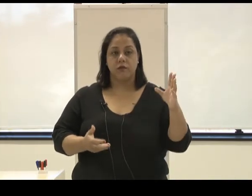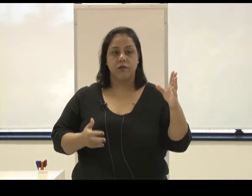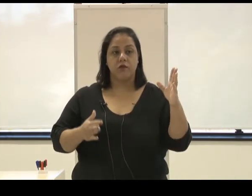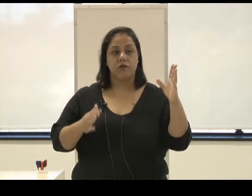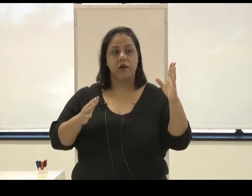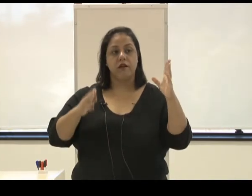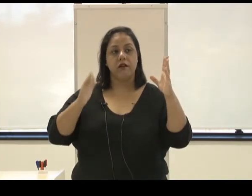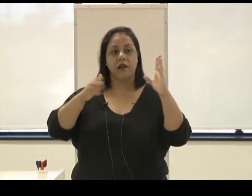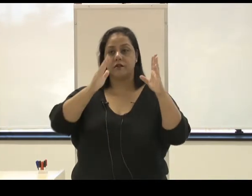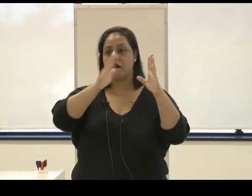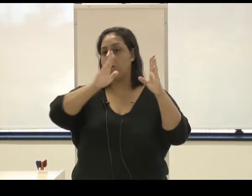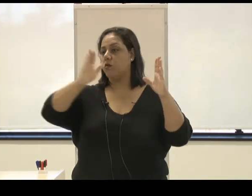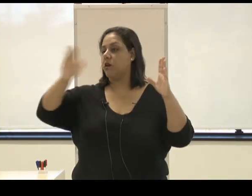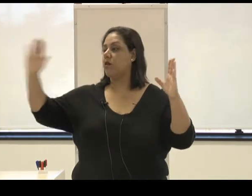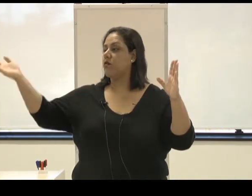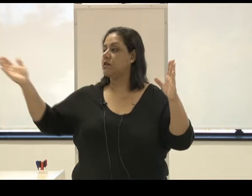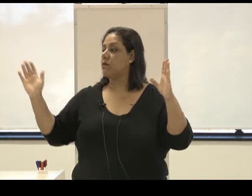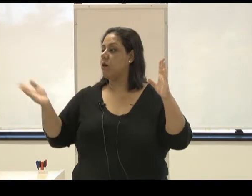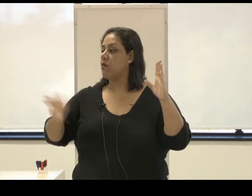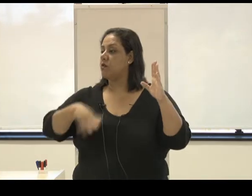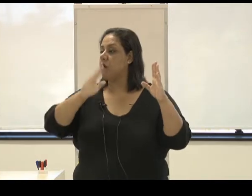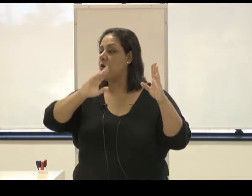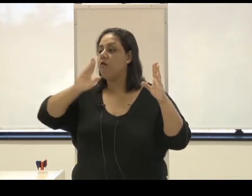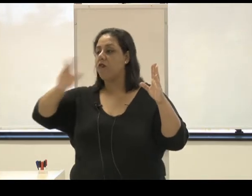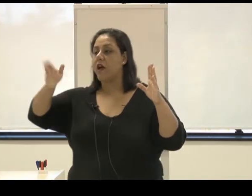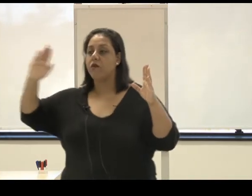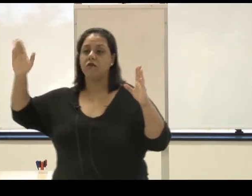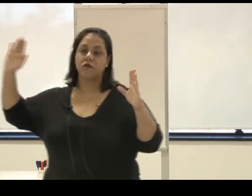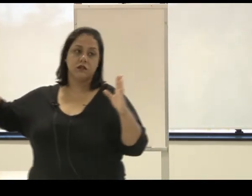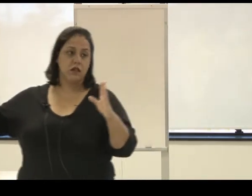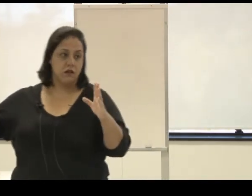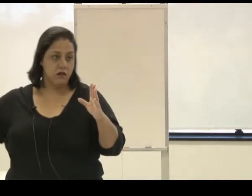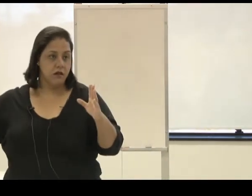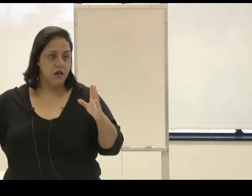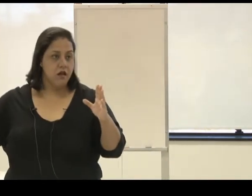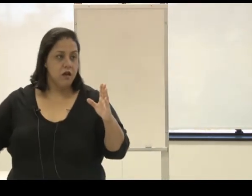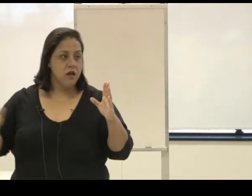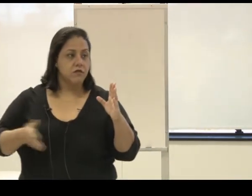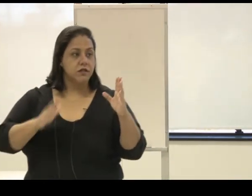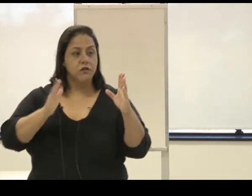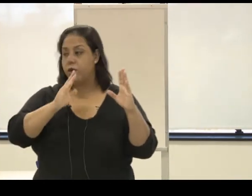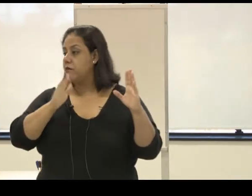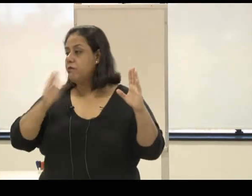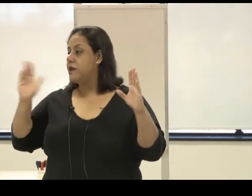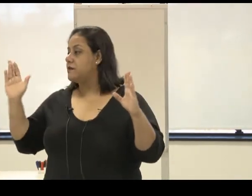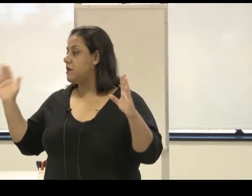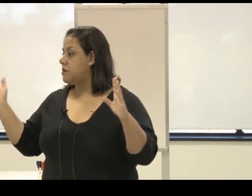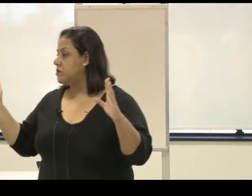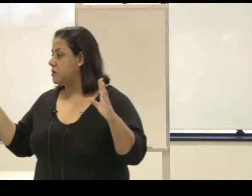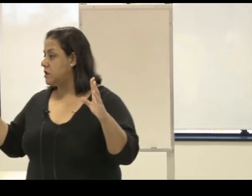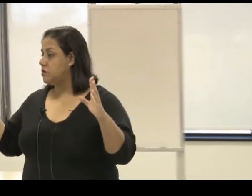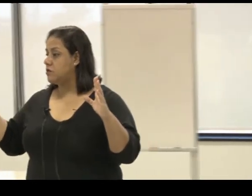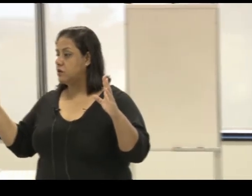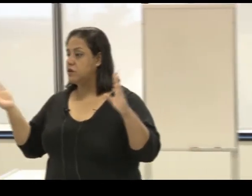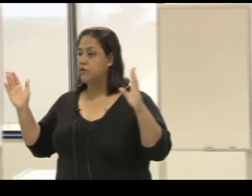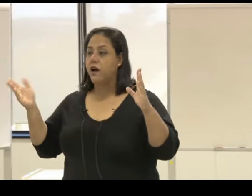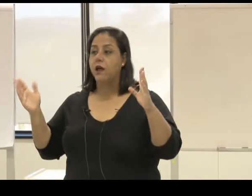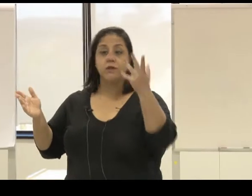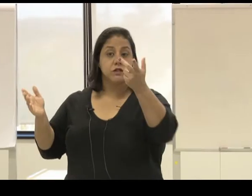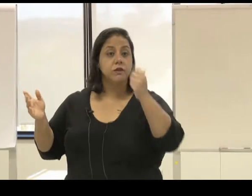quando eu falo inglês, how old are you? Você não pergunta, quão velho é você? Você não pensa nisso quando você escuta. Você já fala, a pessoa está perguntando